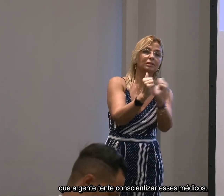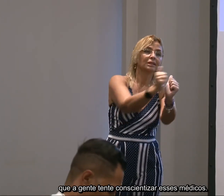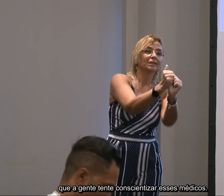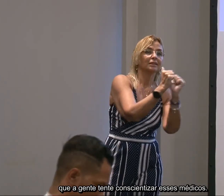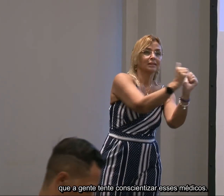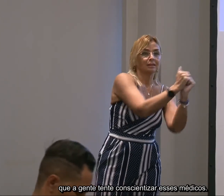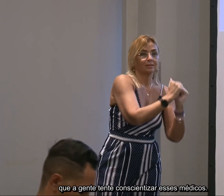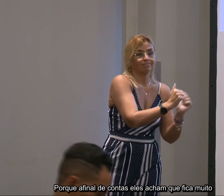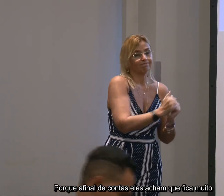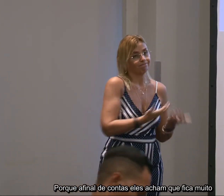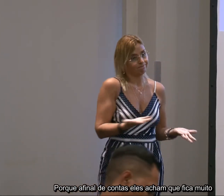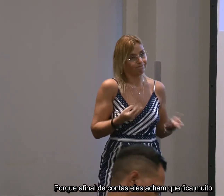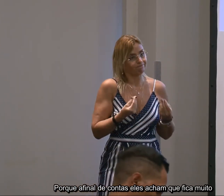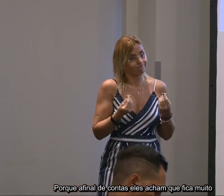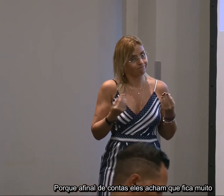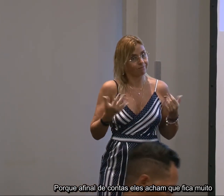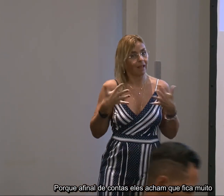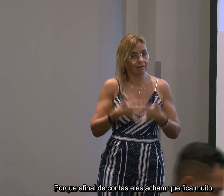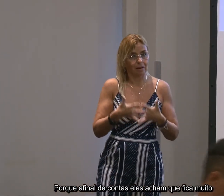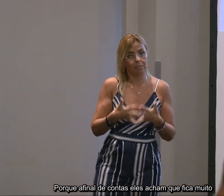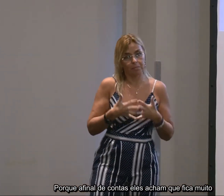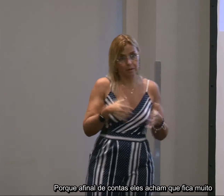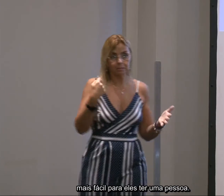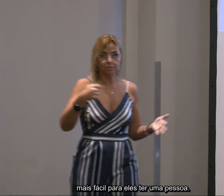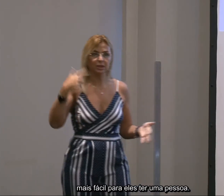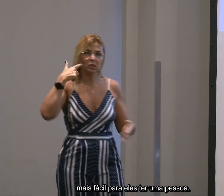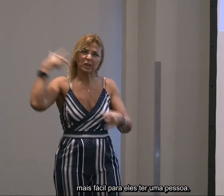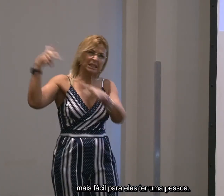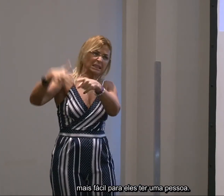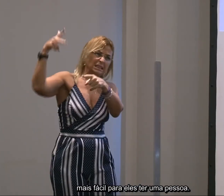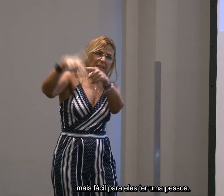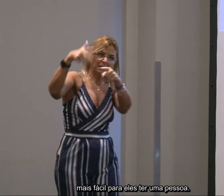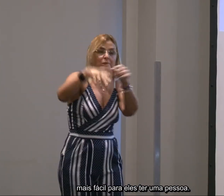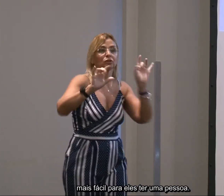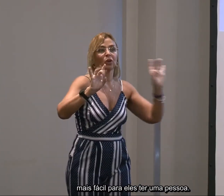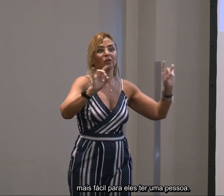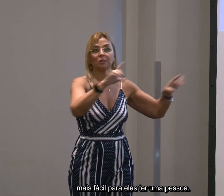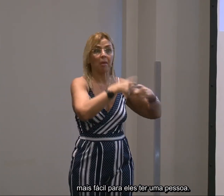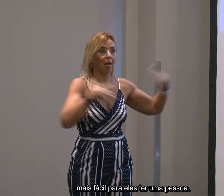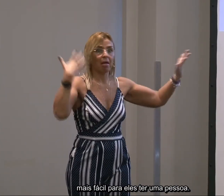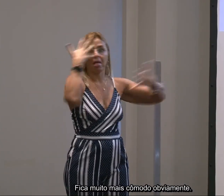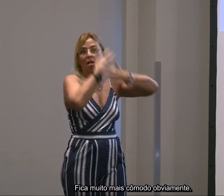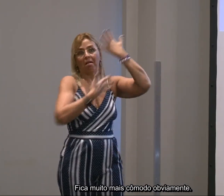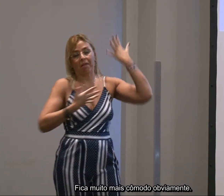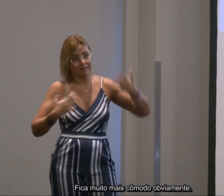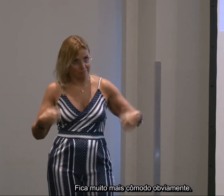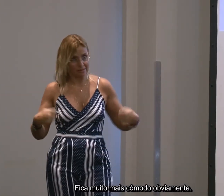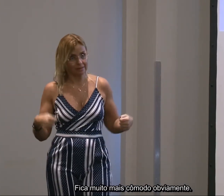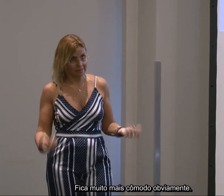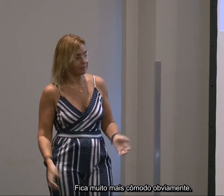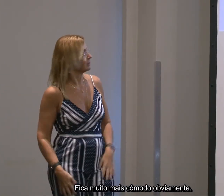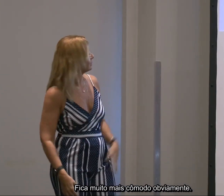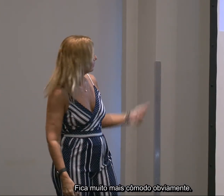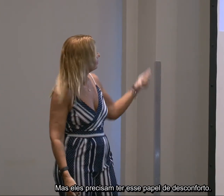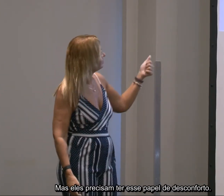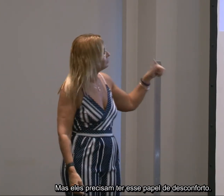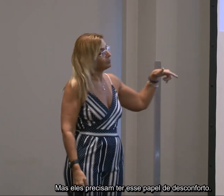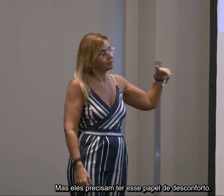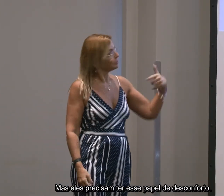conscientizar esses médicos, porque afinal de contas eles acham que fica muito mais fácil para eles terem uma pessoa, porque fica muito mais cômodo, obviamente, mas eles precisam ter